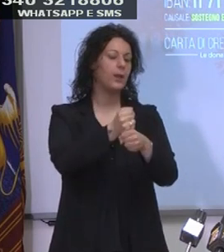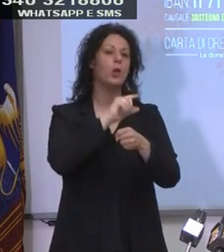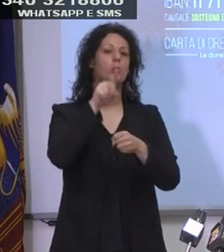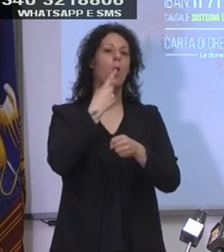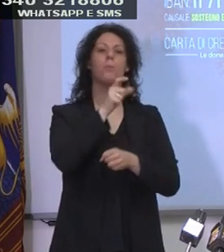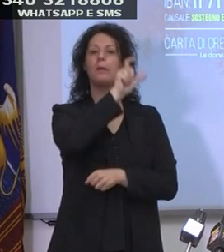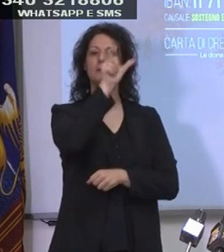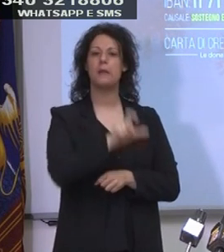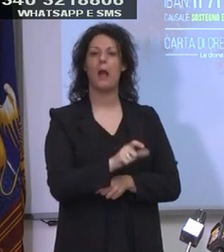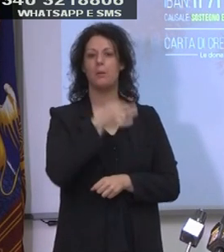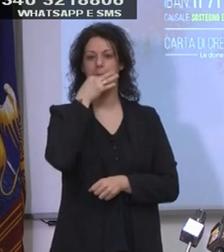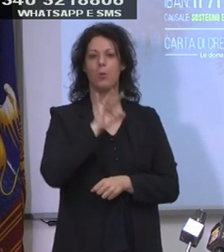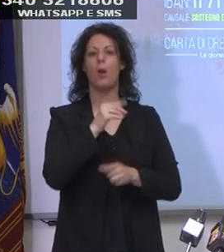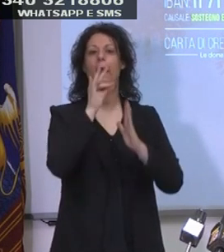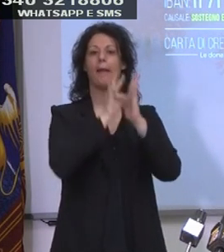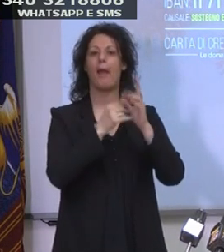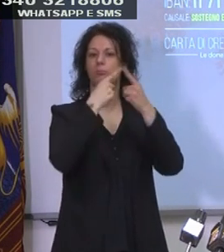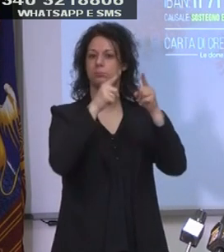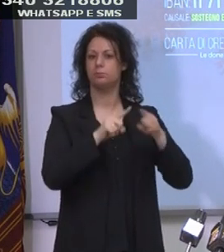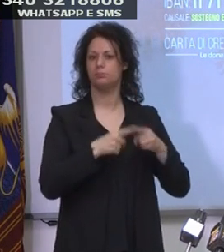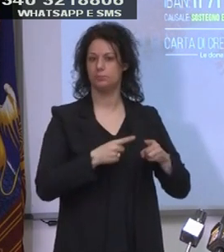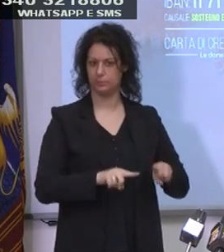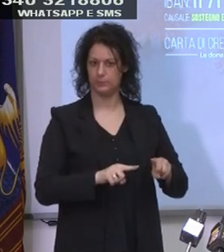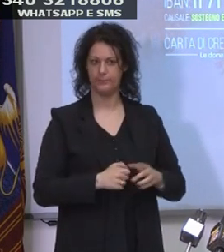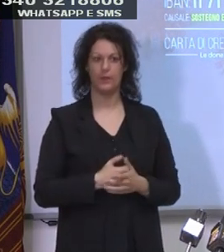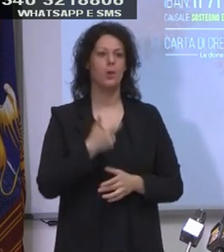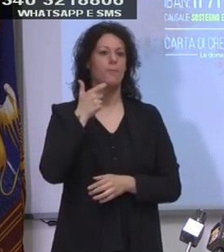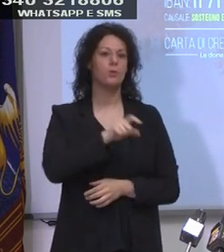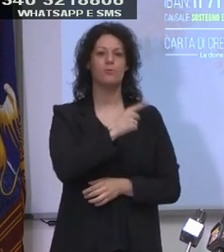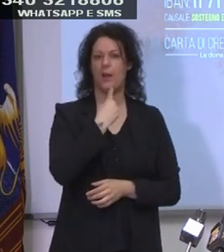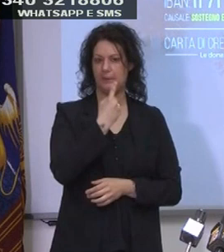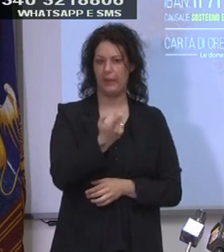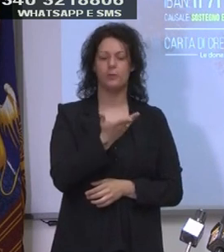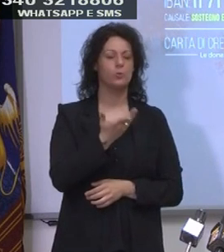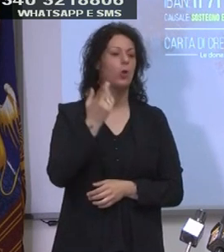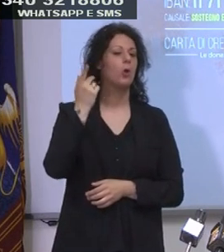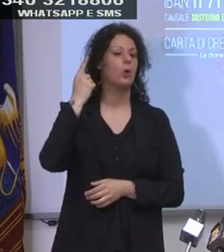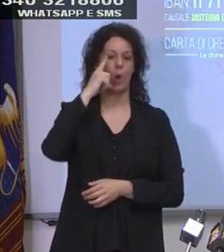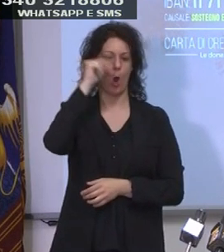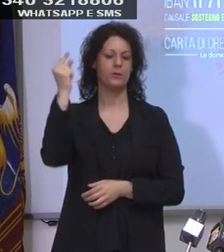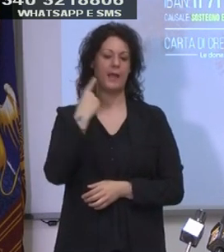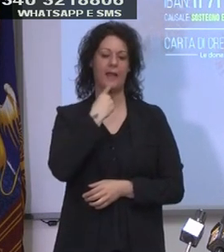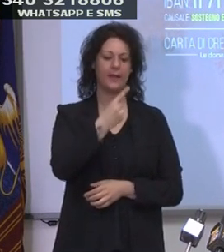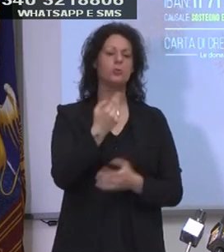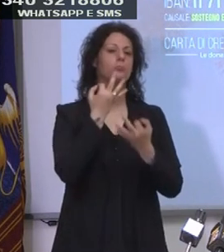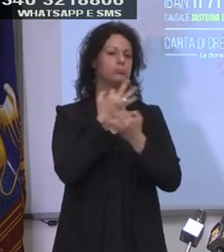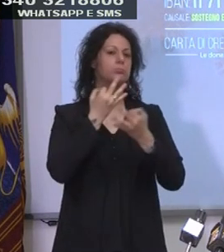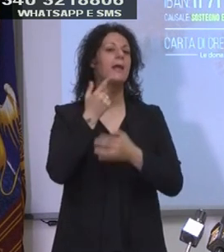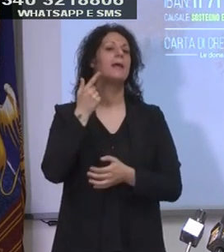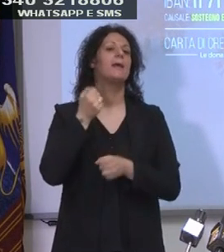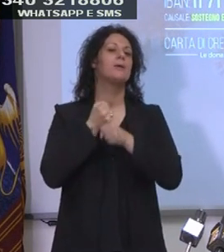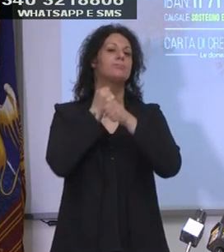lei dice, il Presidente del Consiglio già ci ha detto verbalmente che noi potremmo redare un piano, ma ancora tutta